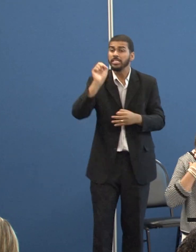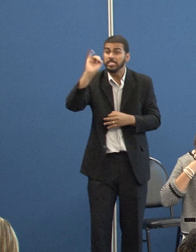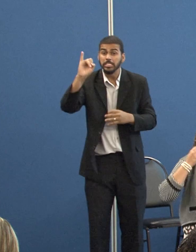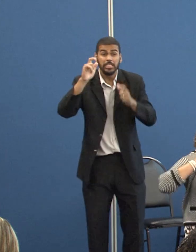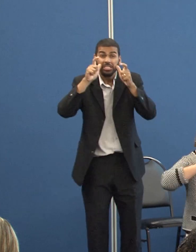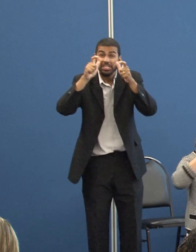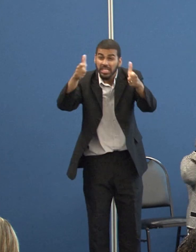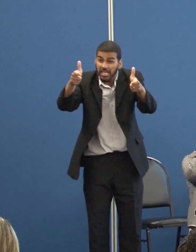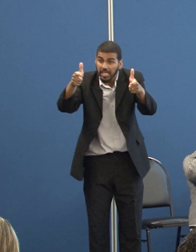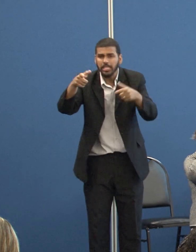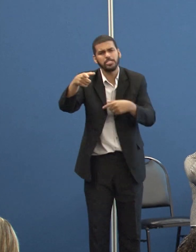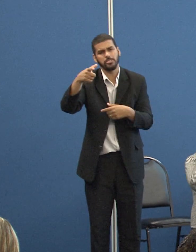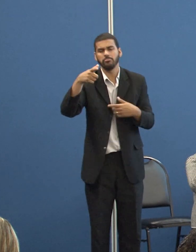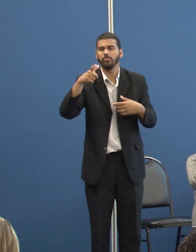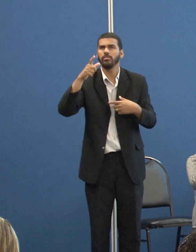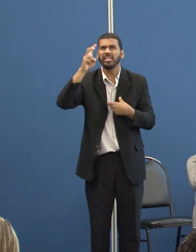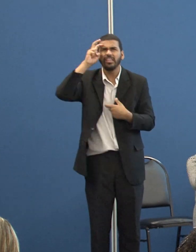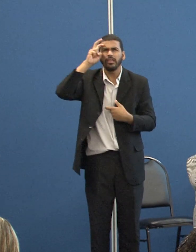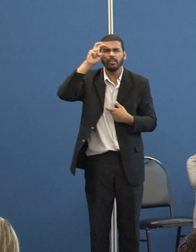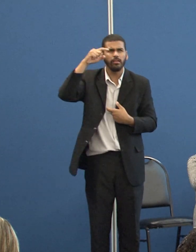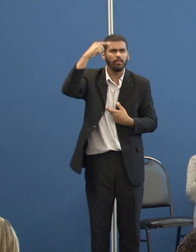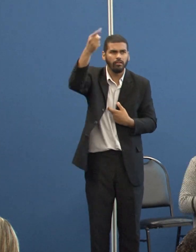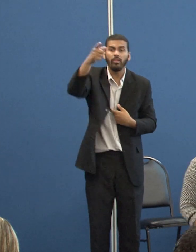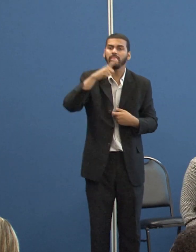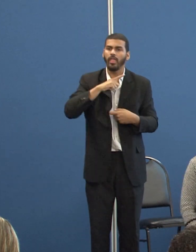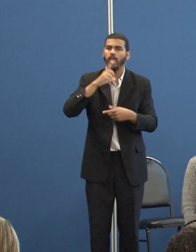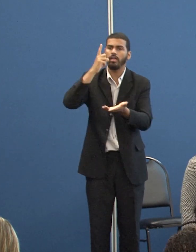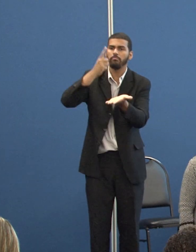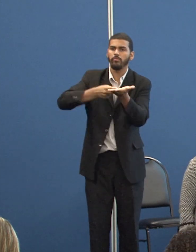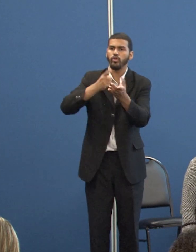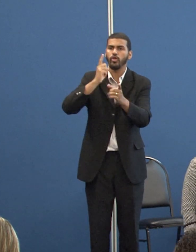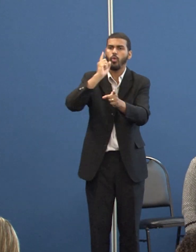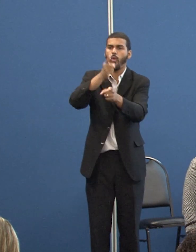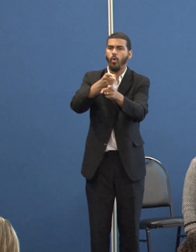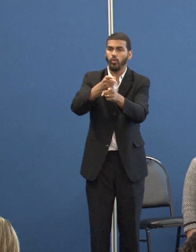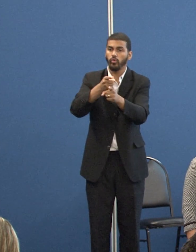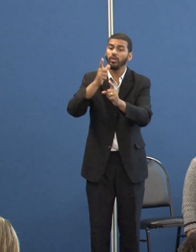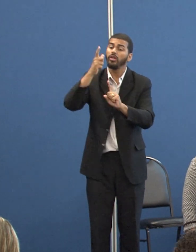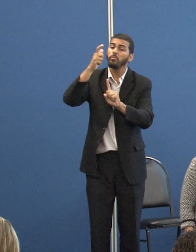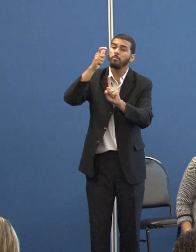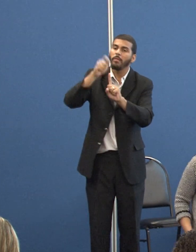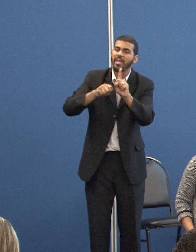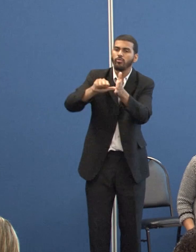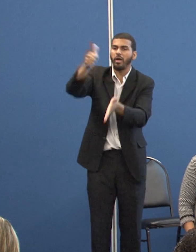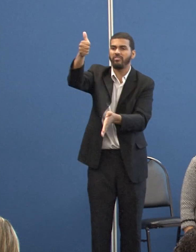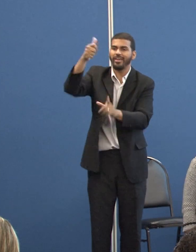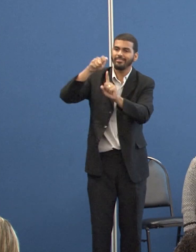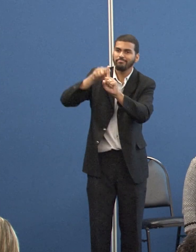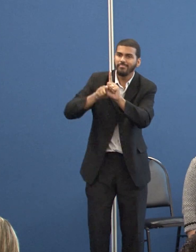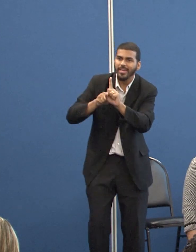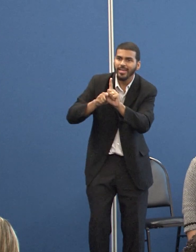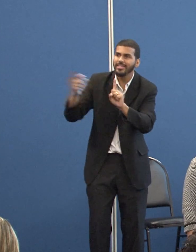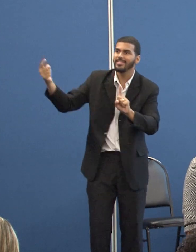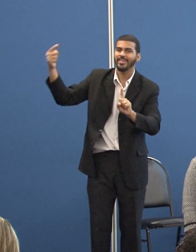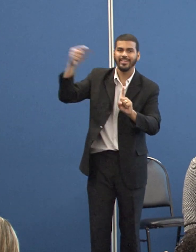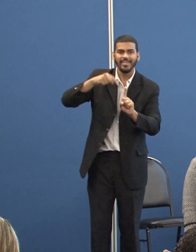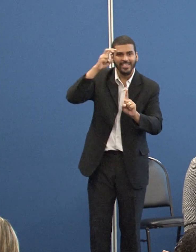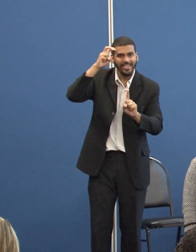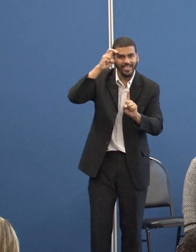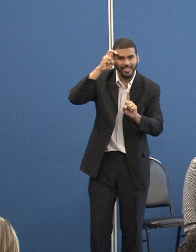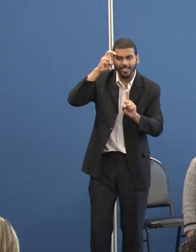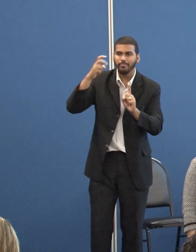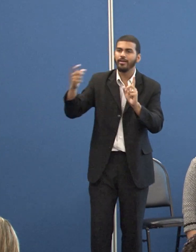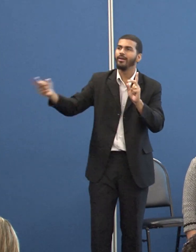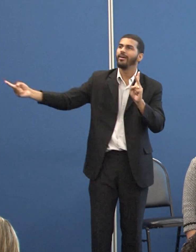Na outra quinta-feira a gente tem um encontro, o encontro é uma vez por mês, em dias de quinta-feira, e a gente se